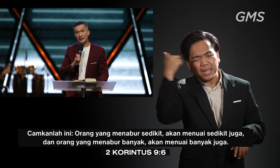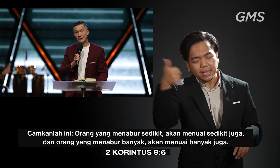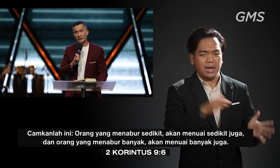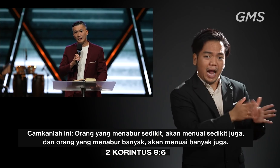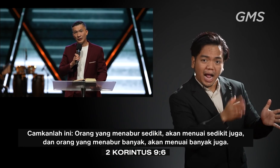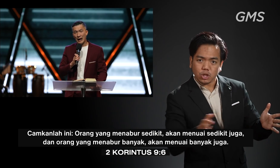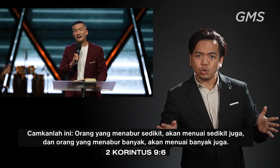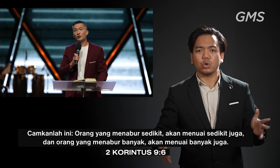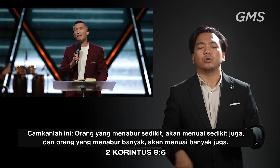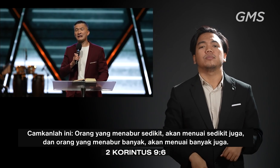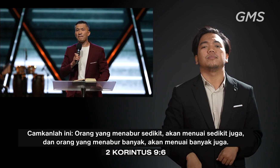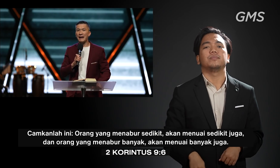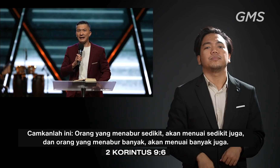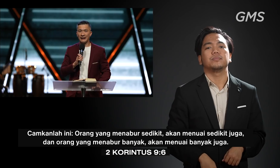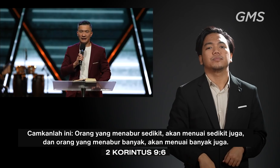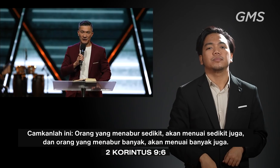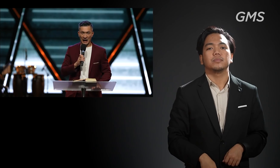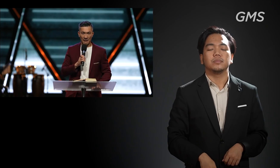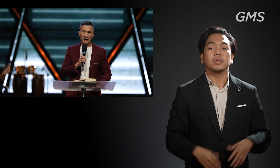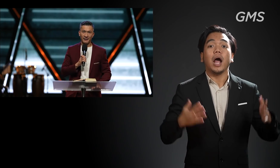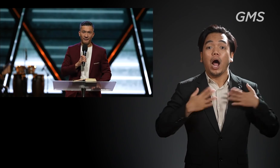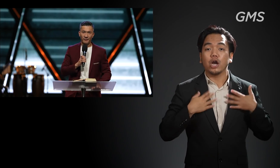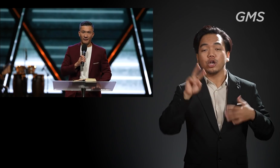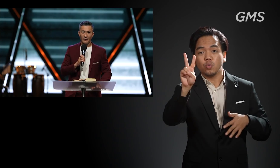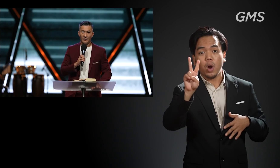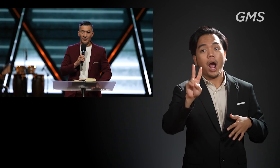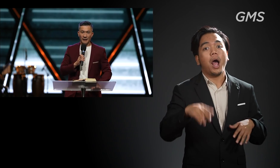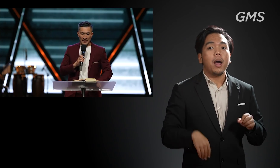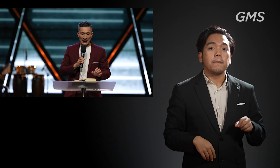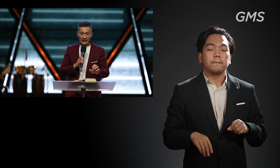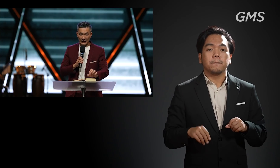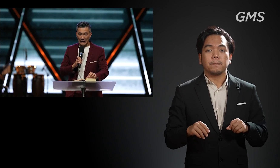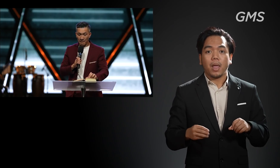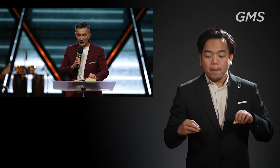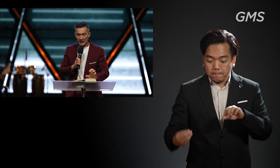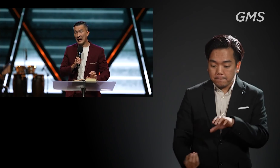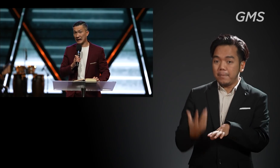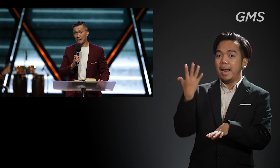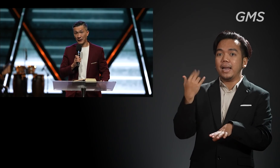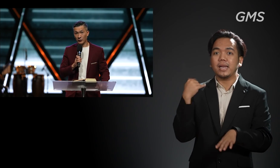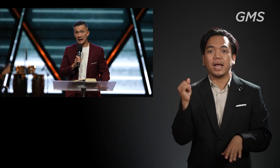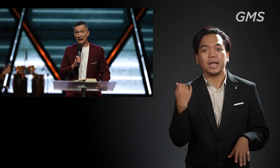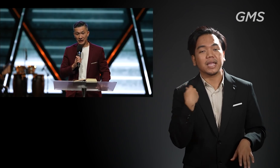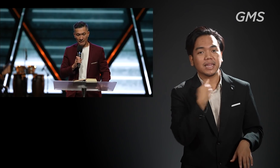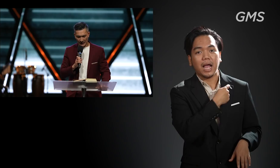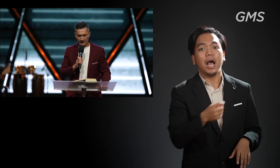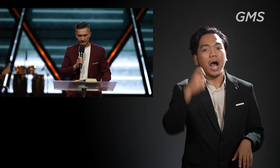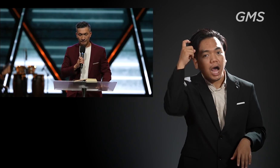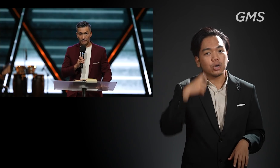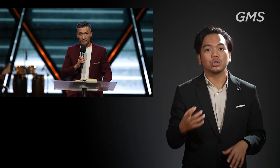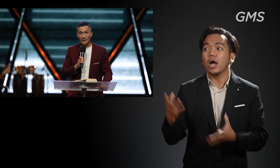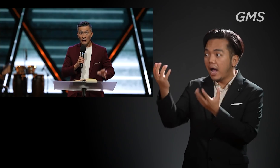juga. Ada dua macam panen yang kita bisa harapkan. Yang nanti kita akan baca di ayat-ayat berikutnya akan